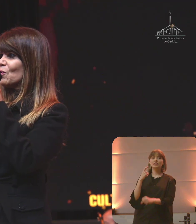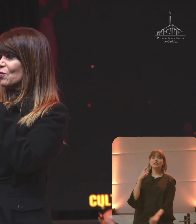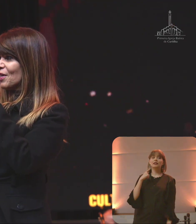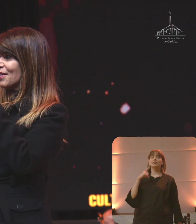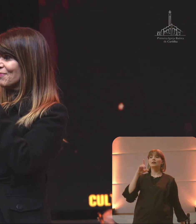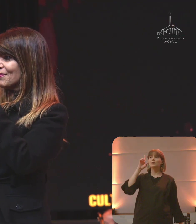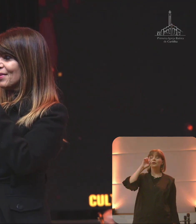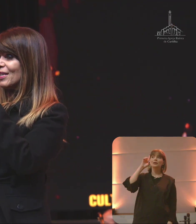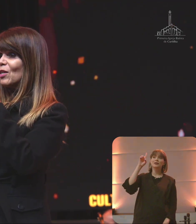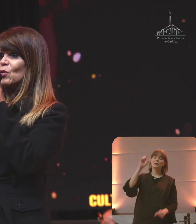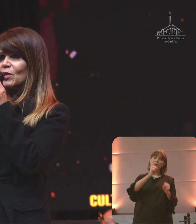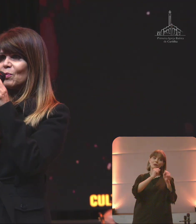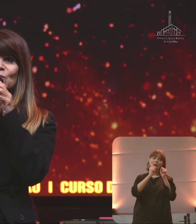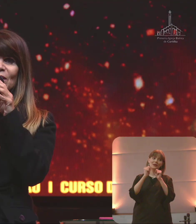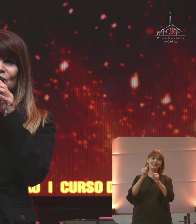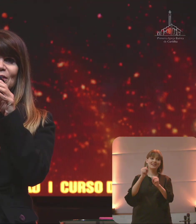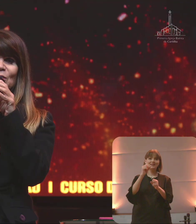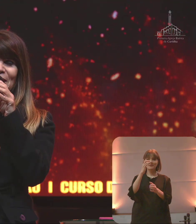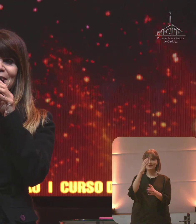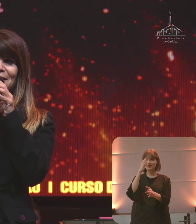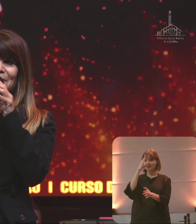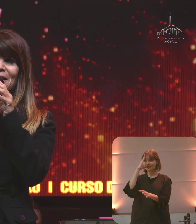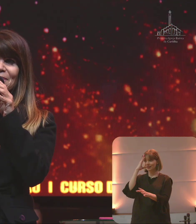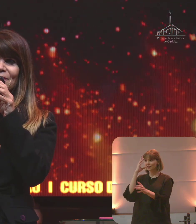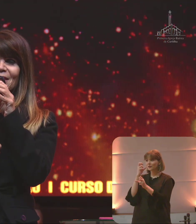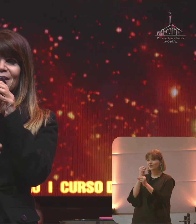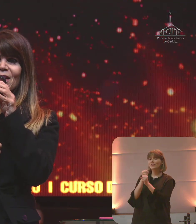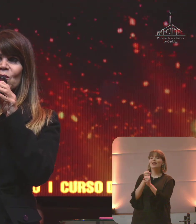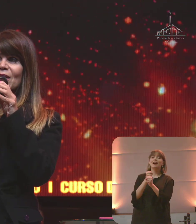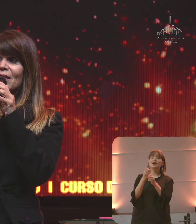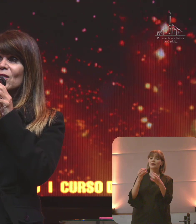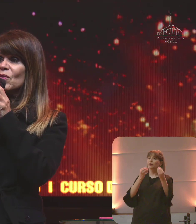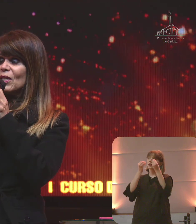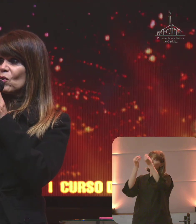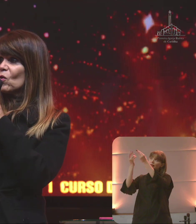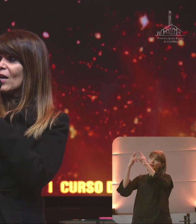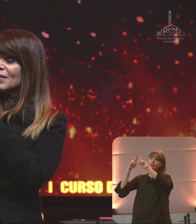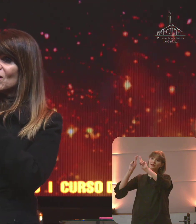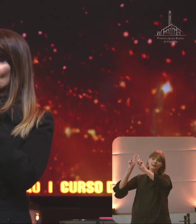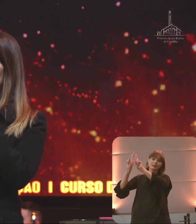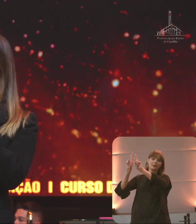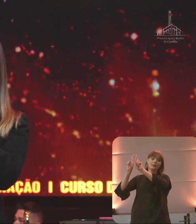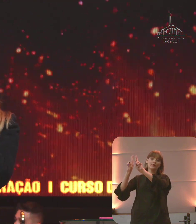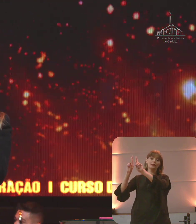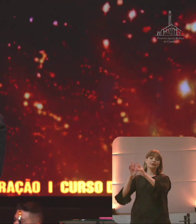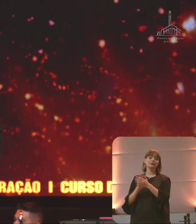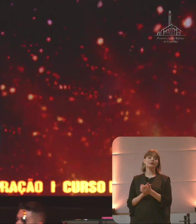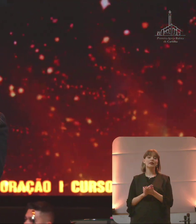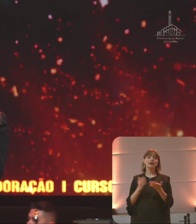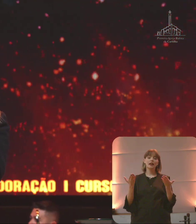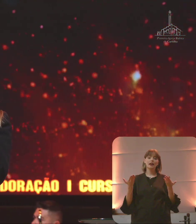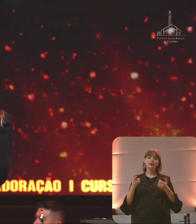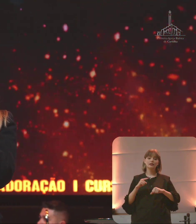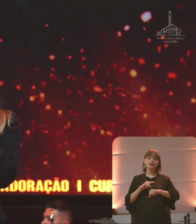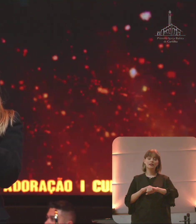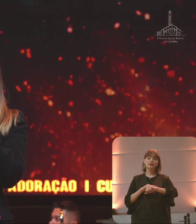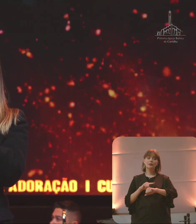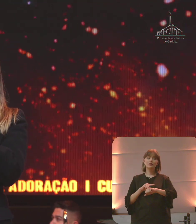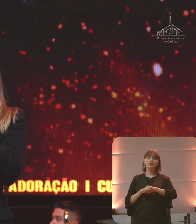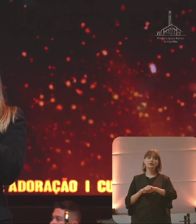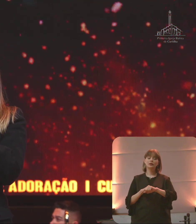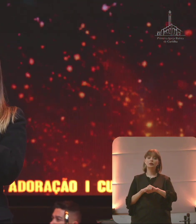podemos confiar, em quem nós podemos pôr a nossa esperança, amém? Eu queria que então você colocasse agora diante do Senhor aquilo que você